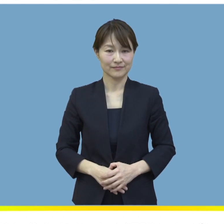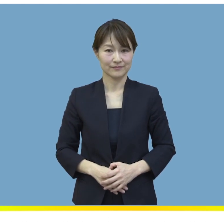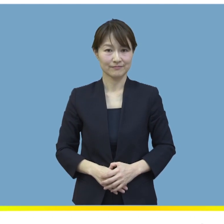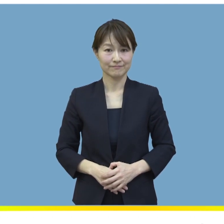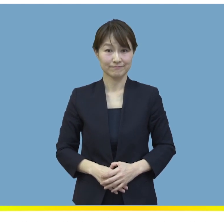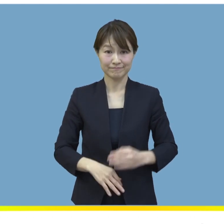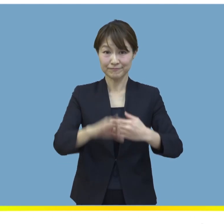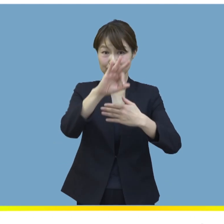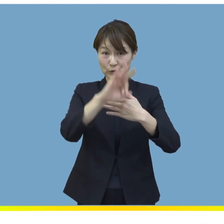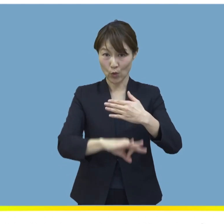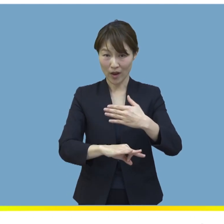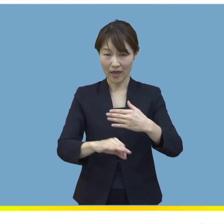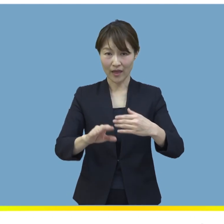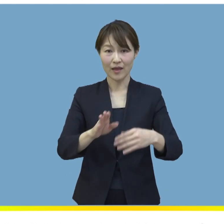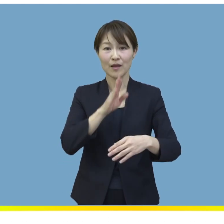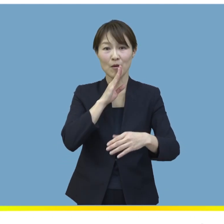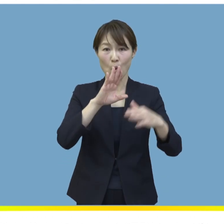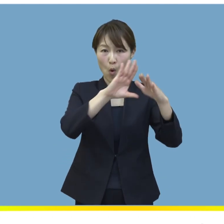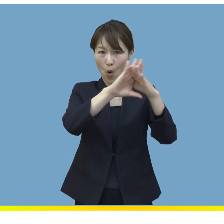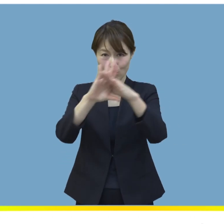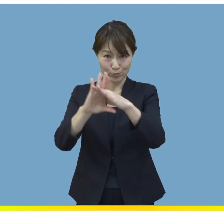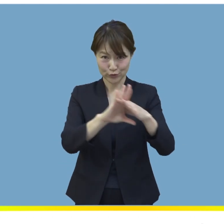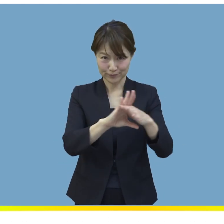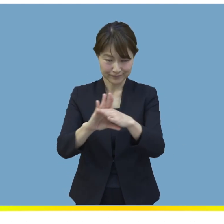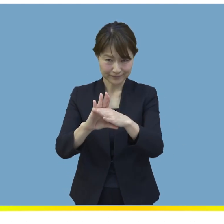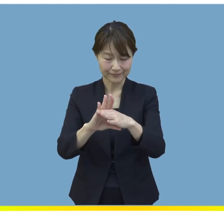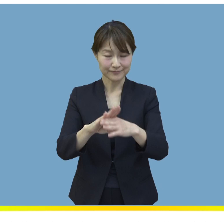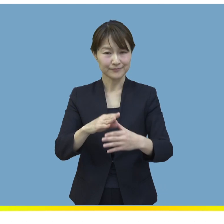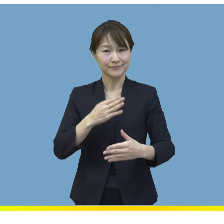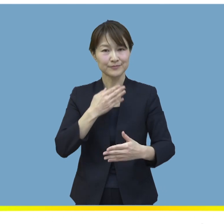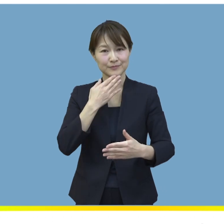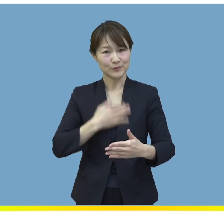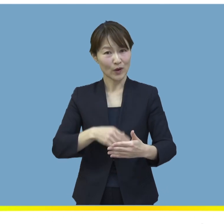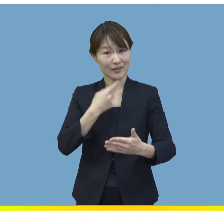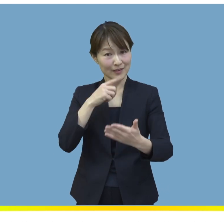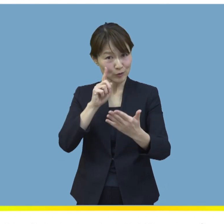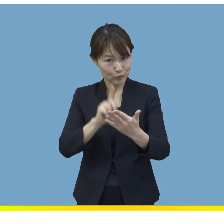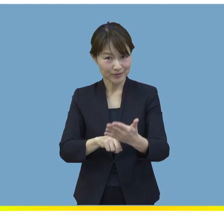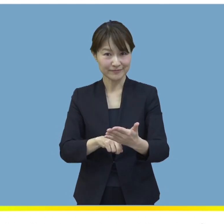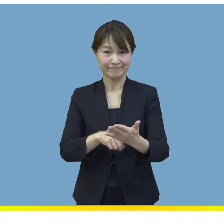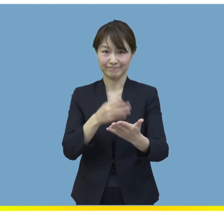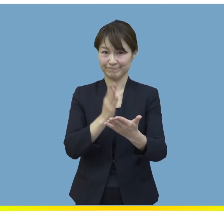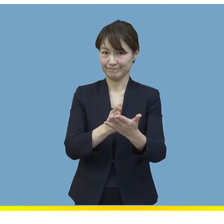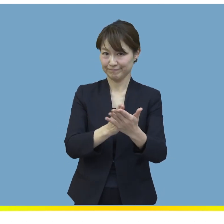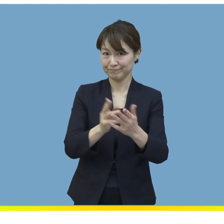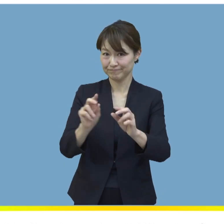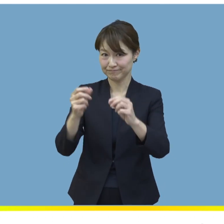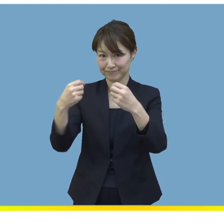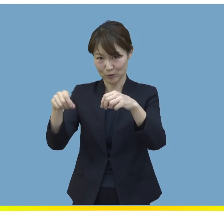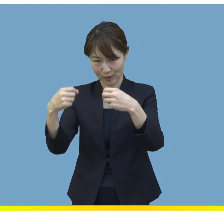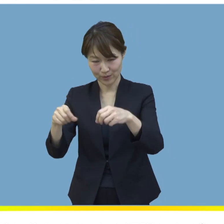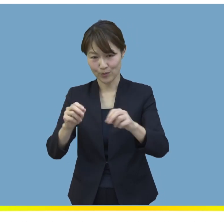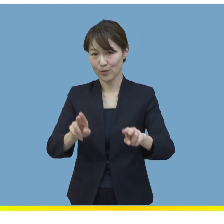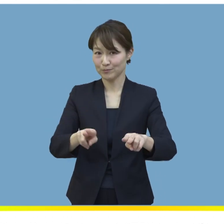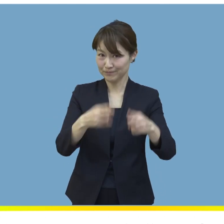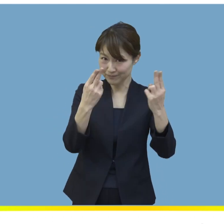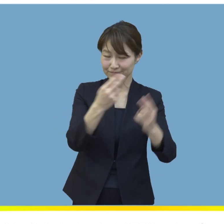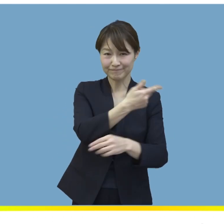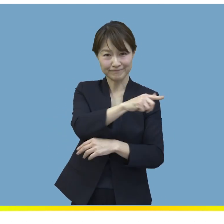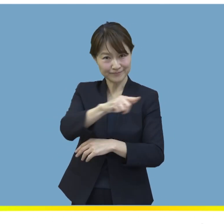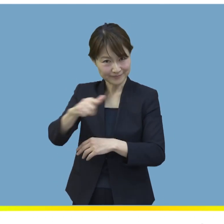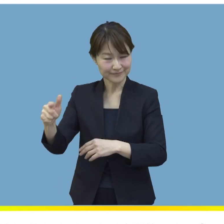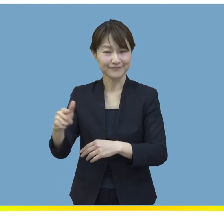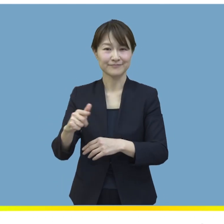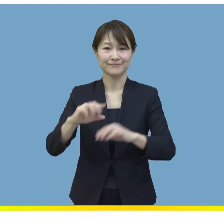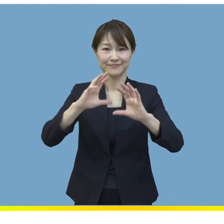条例の本文や条例を分かりやすく解説したパンフレットチラシなどは区